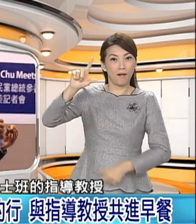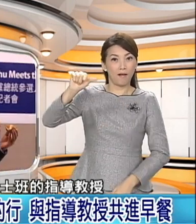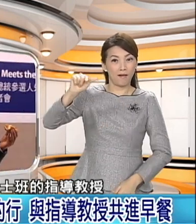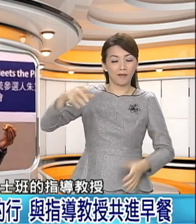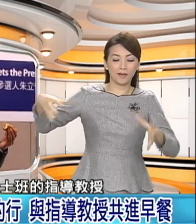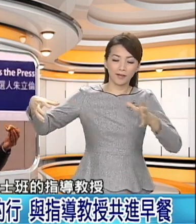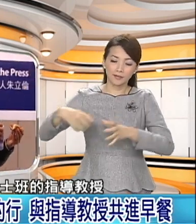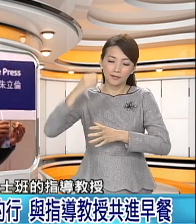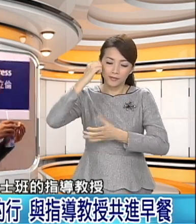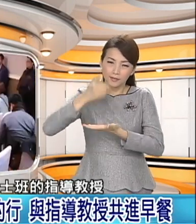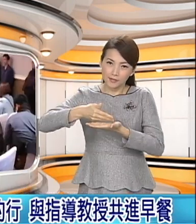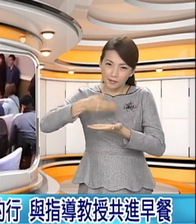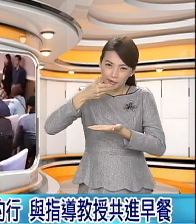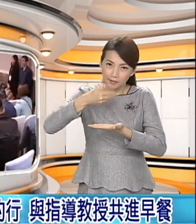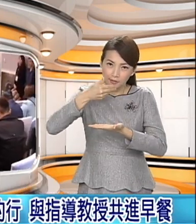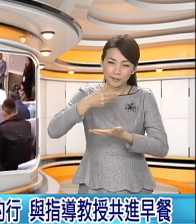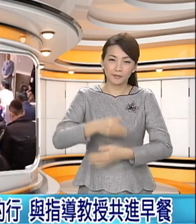指导教授共进早餐。